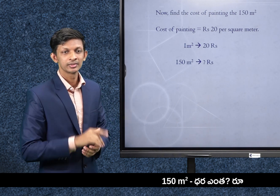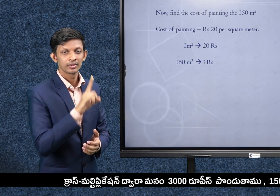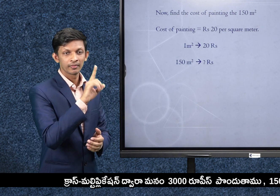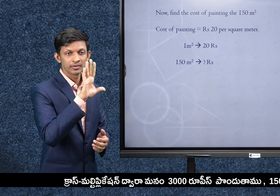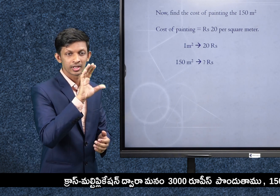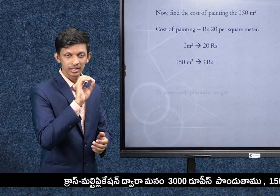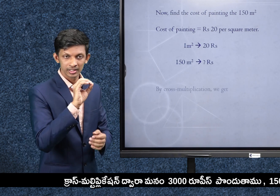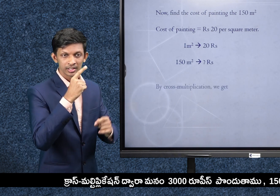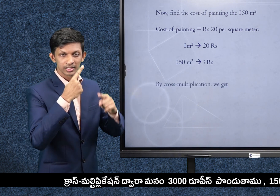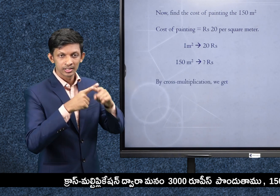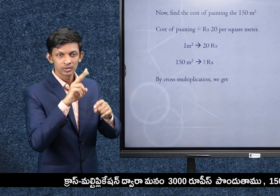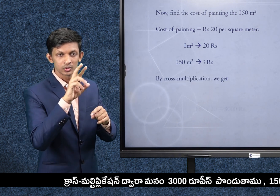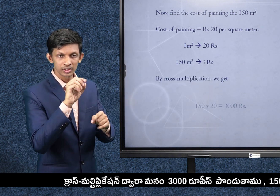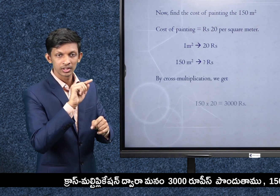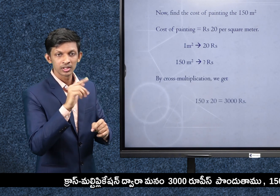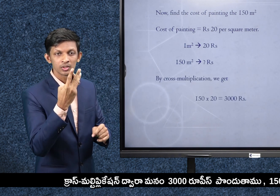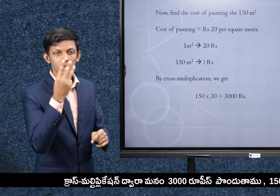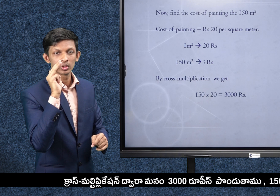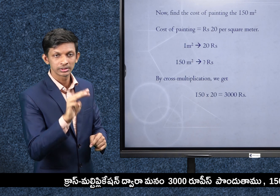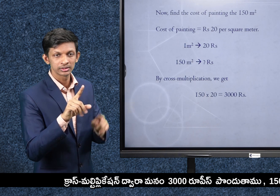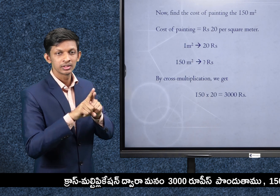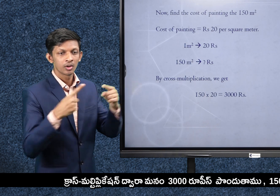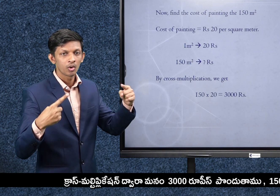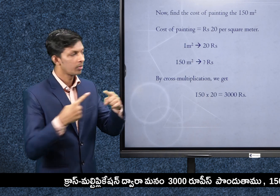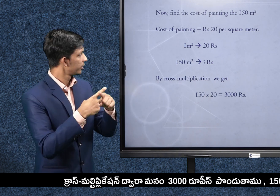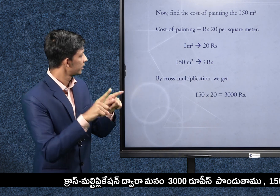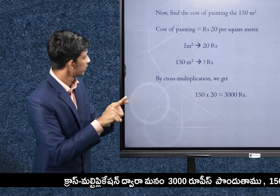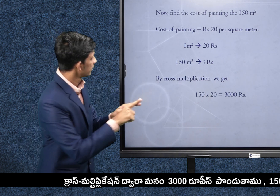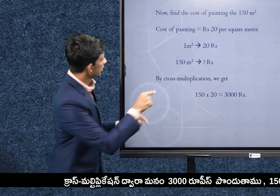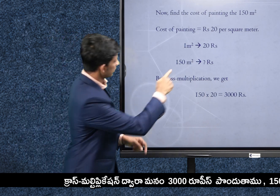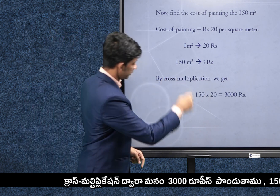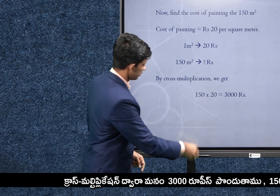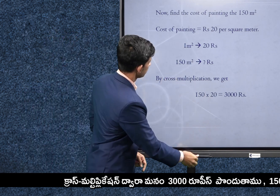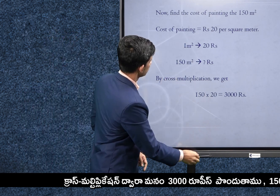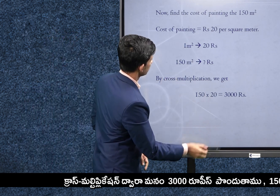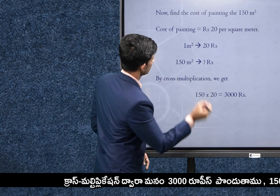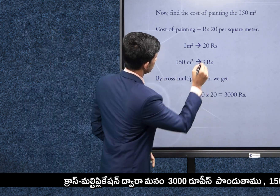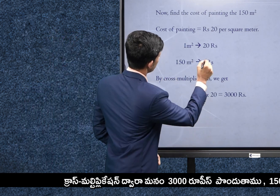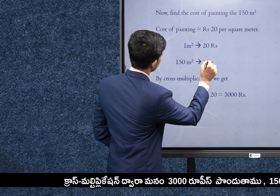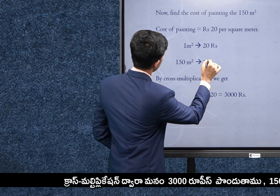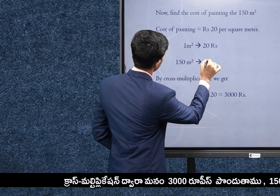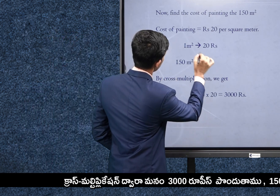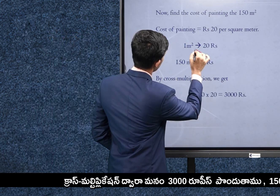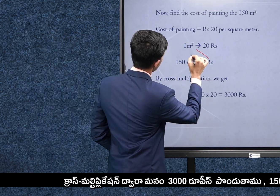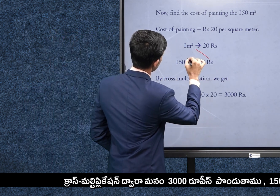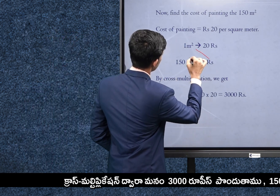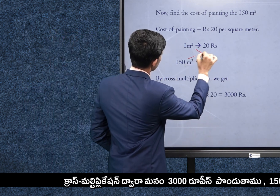క్రాస్ మల్టిప్లికేషన్ ద్వారా మనం 3000 రూపీస్ పొందుతాము. 150 × 20 =